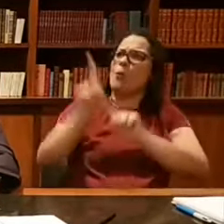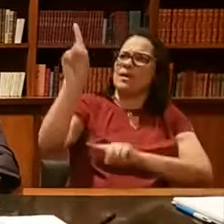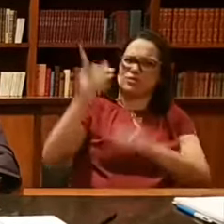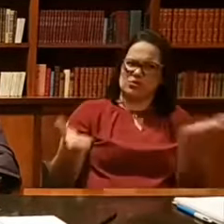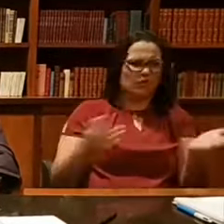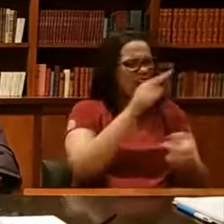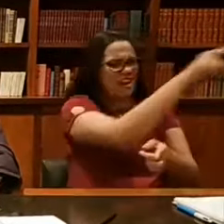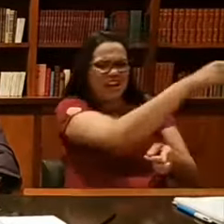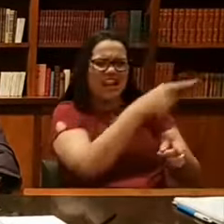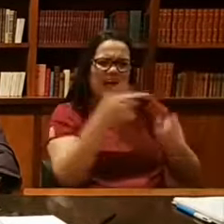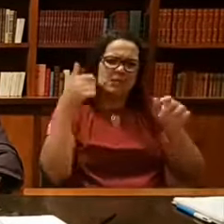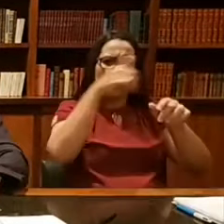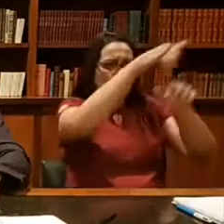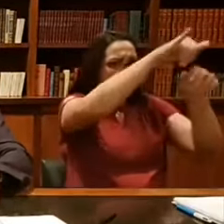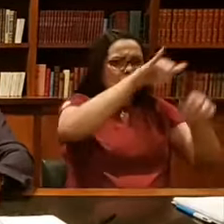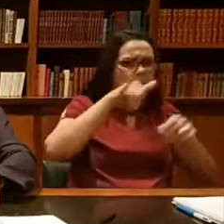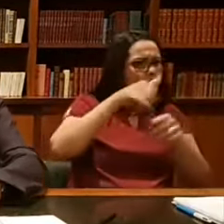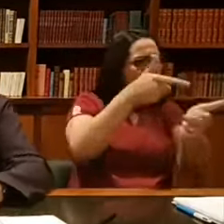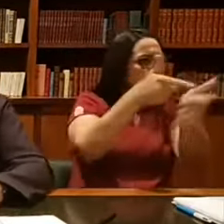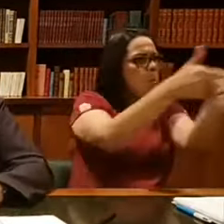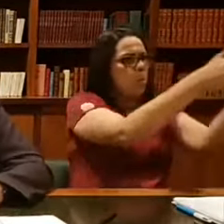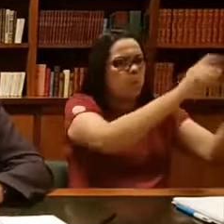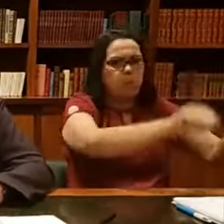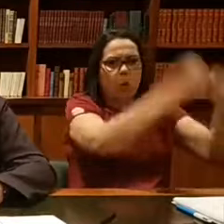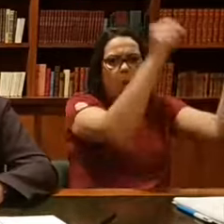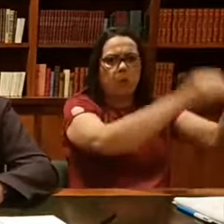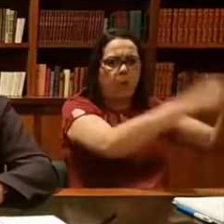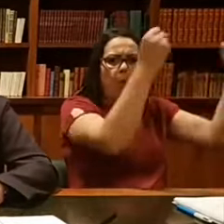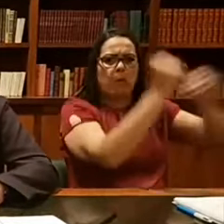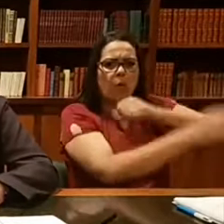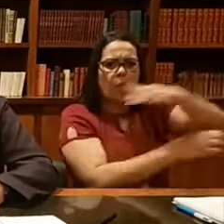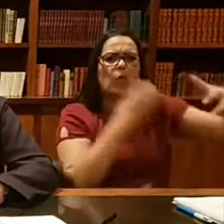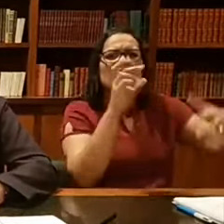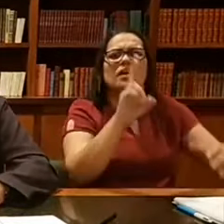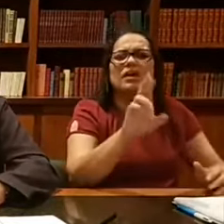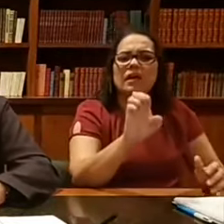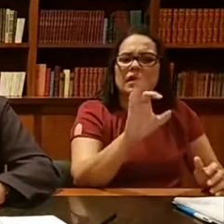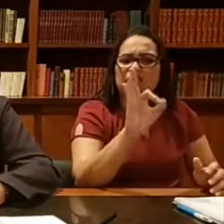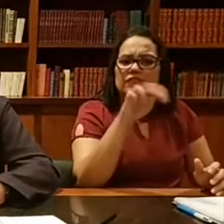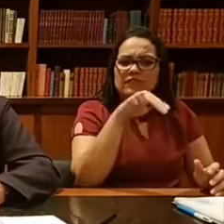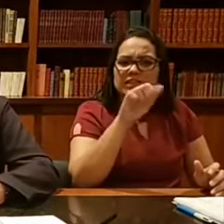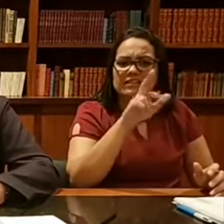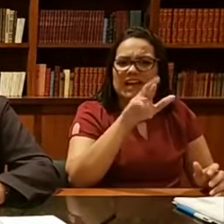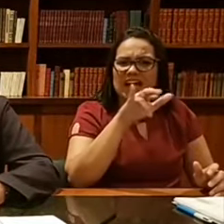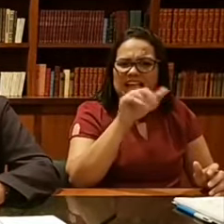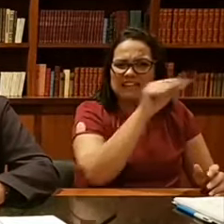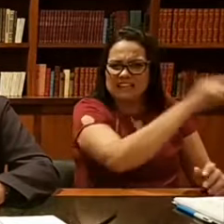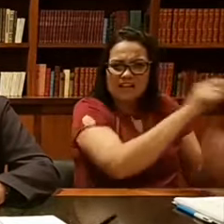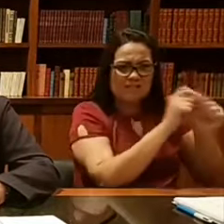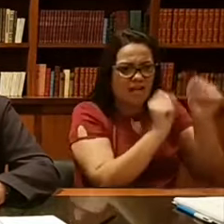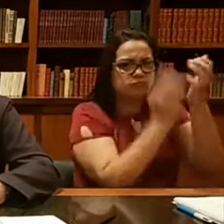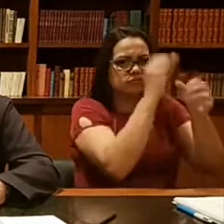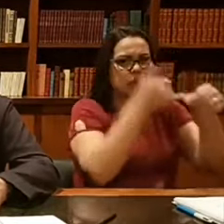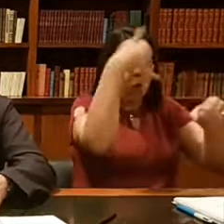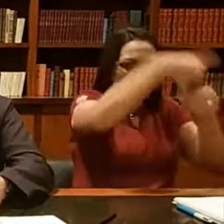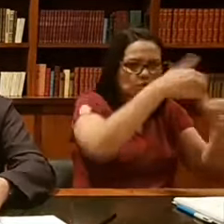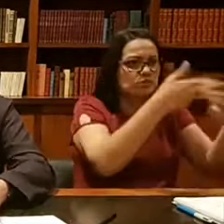abuso, certo? A gente vai para cima deles, tudo que estiver de acordo com a lei, poder defender o